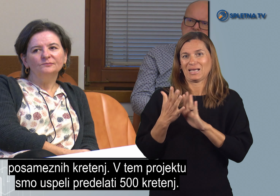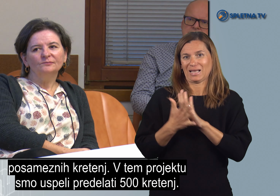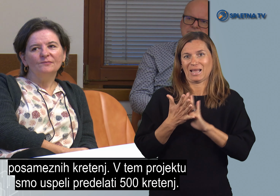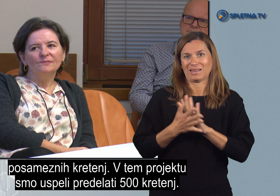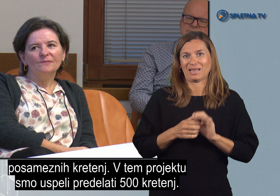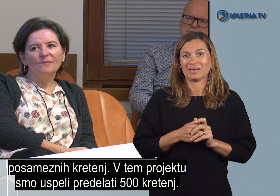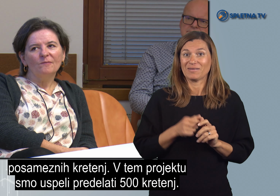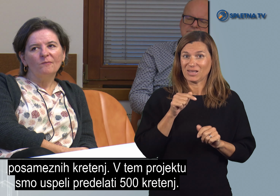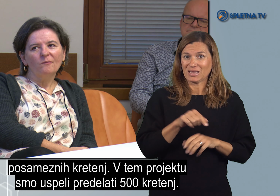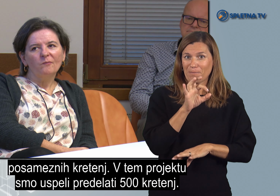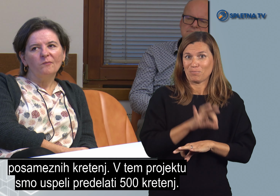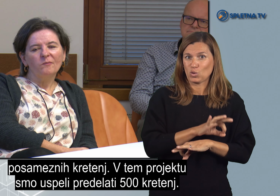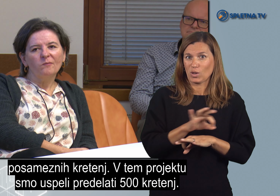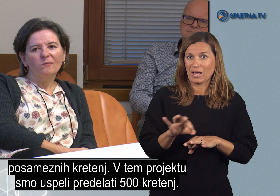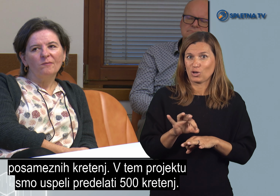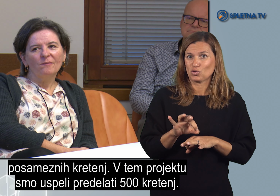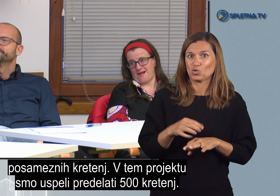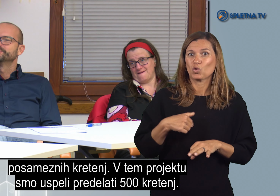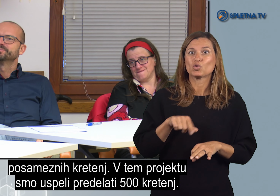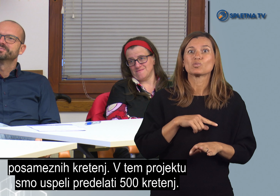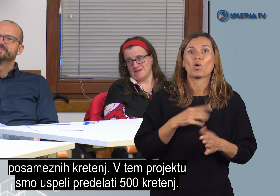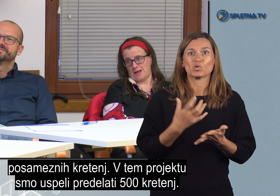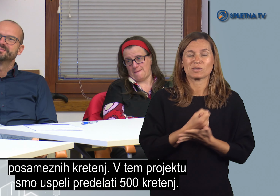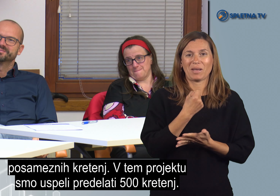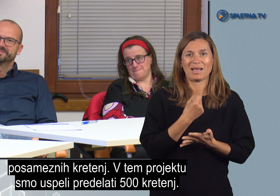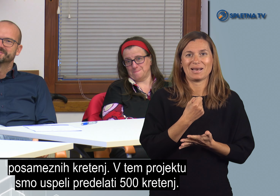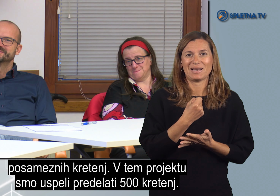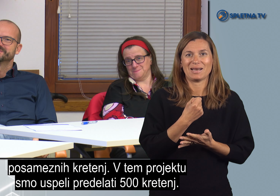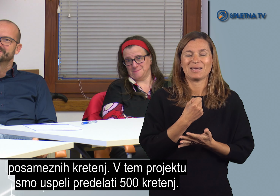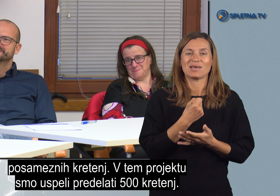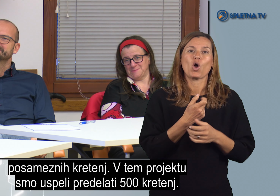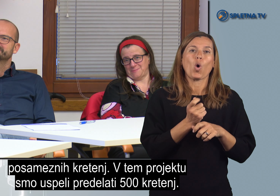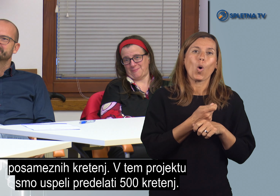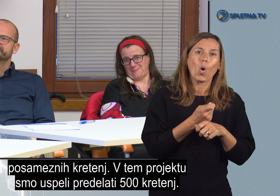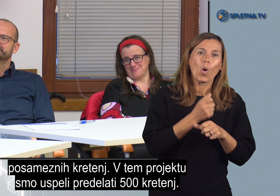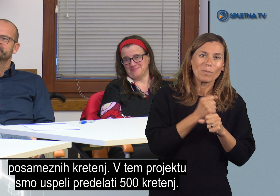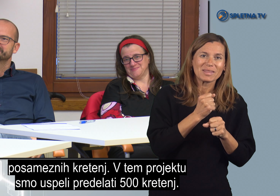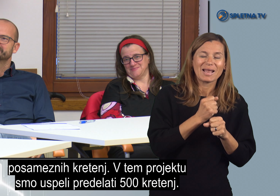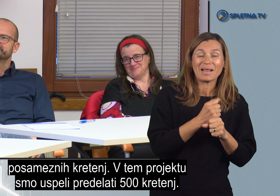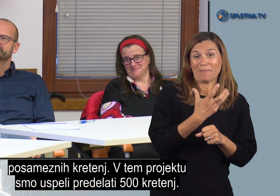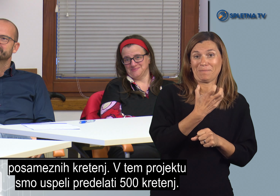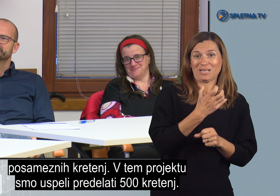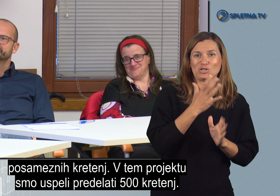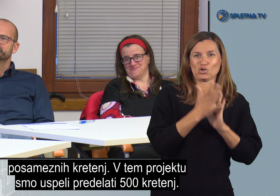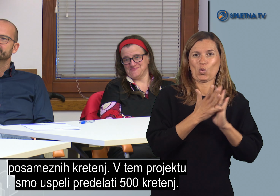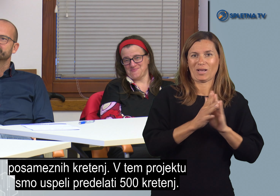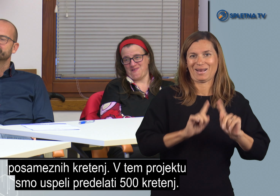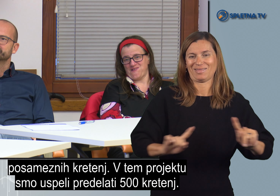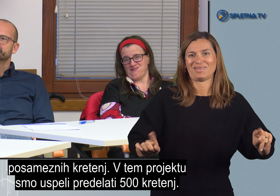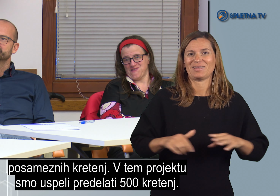tem projektu smo uspeli predelati 500 kreten.